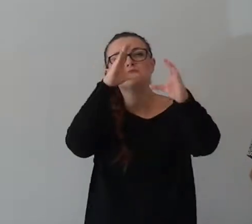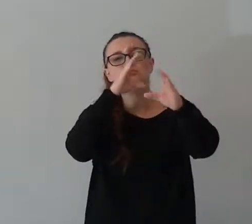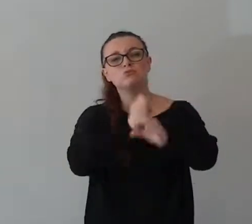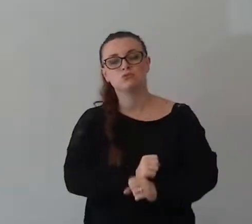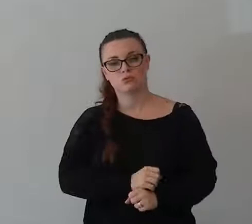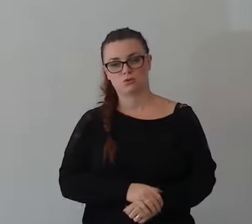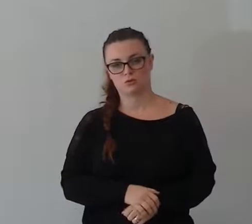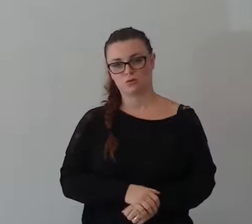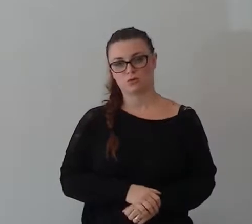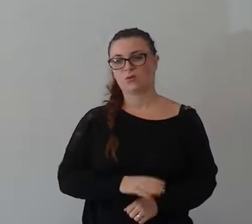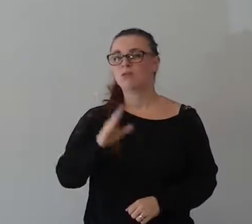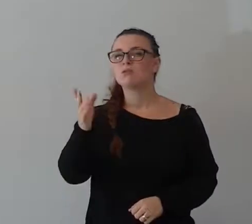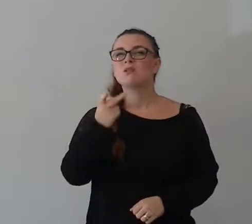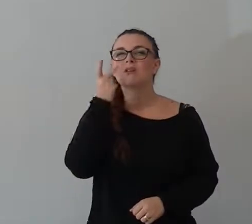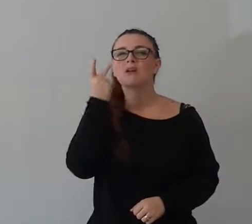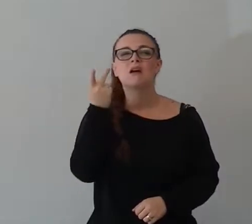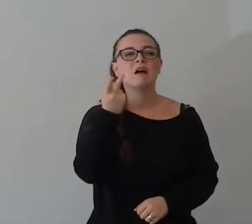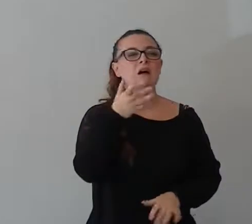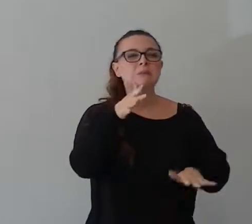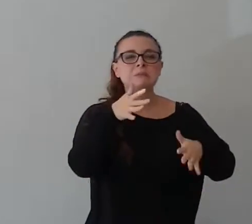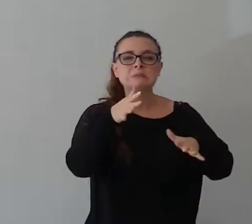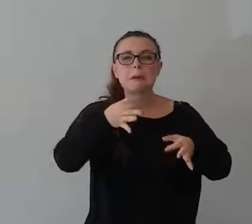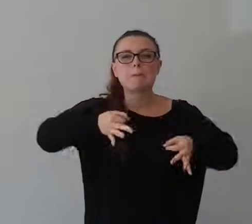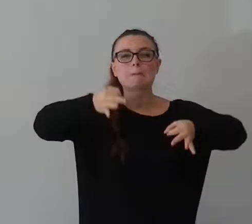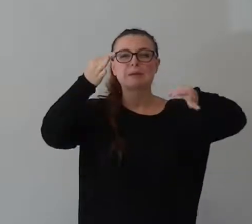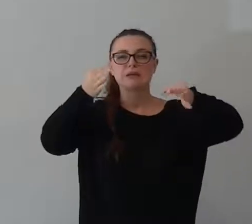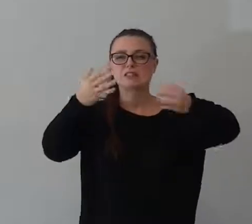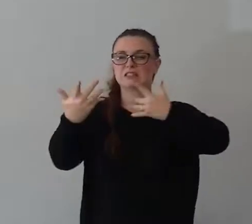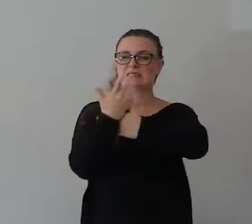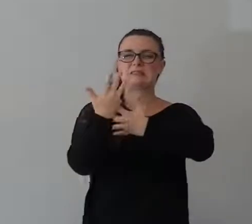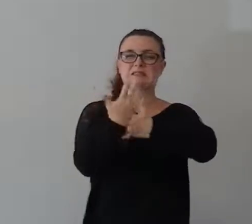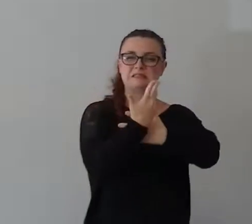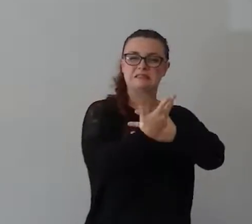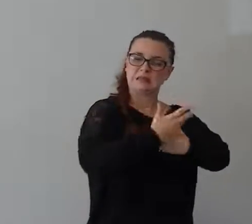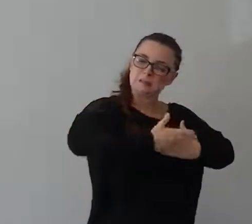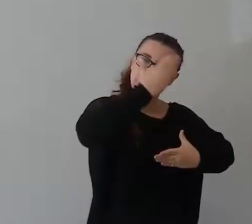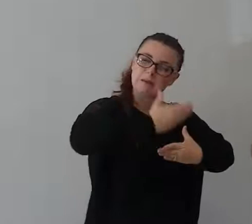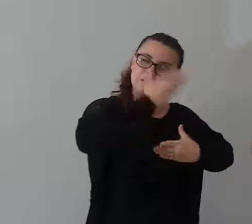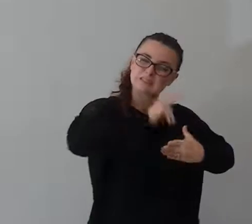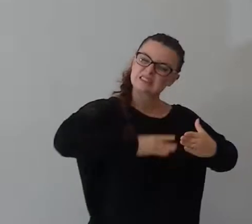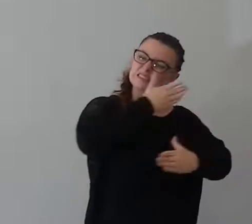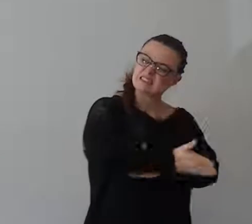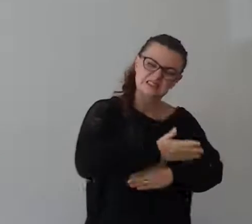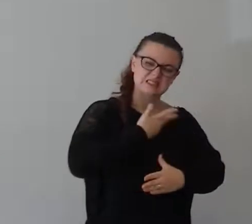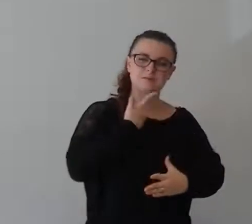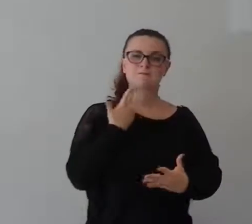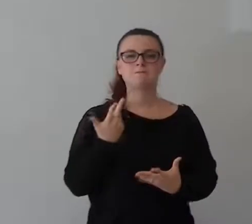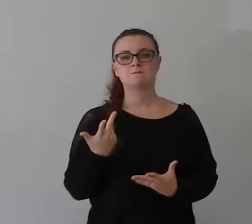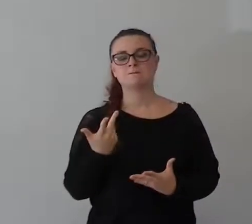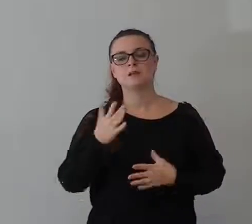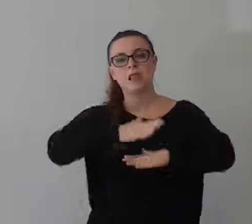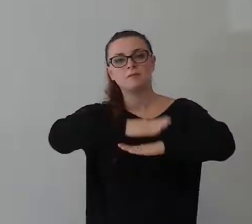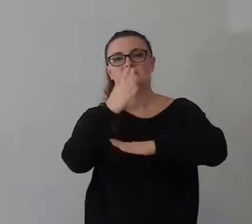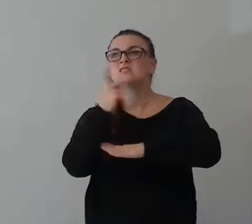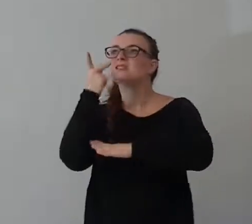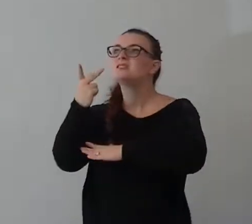dove tutto sembra cooperare contro di te, dove esci la mattina e ad accoglierti non c'è il